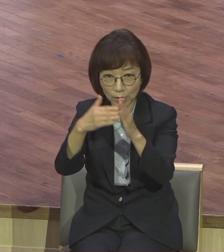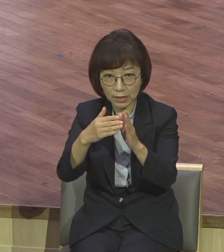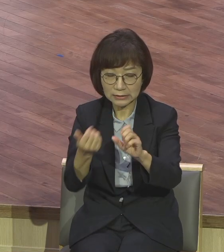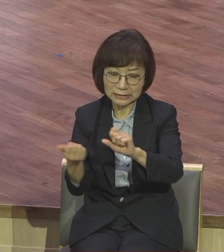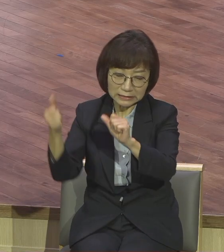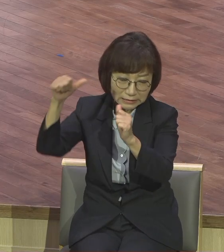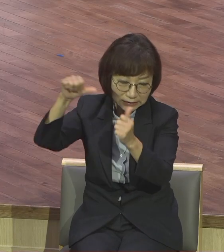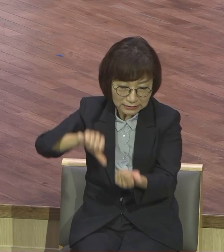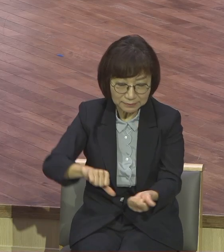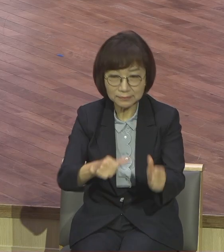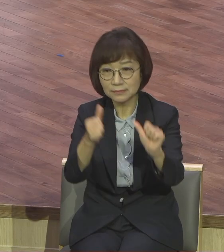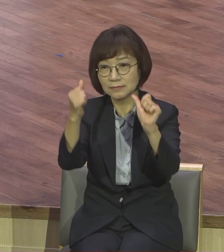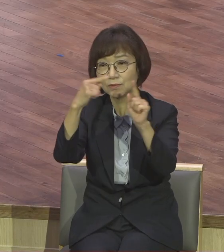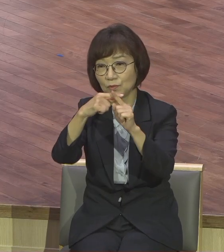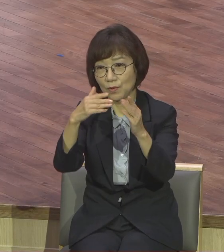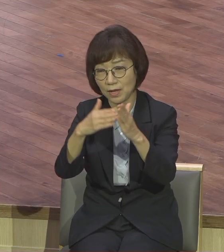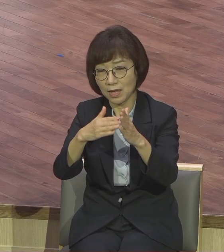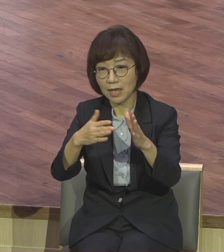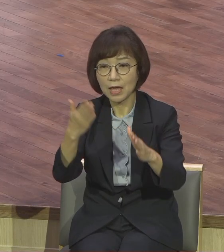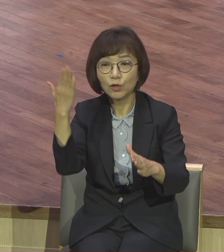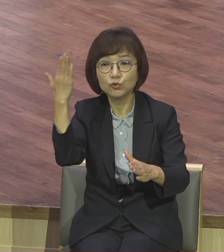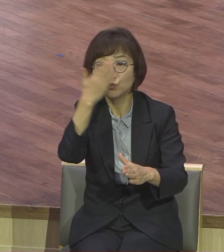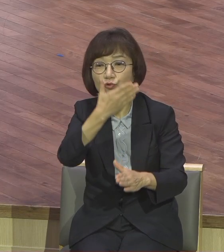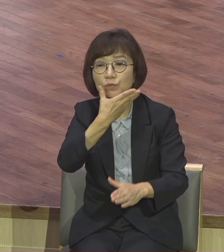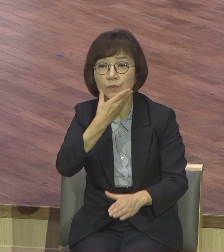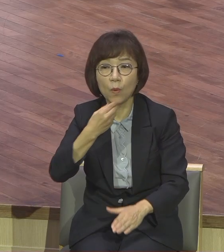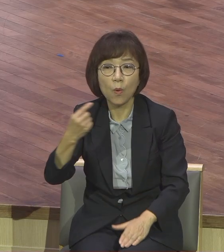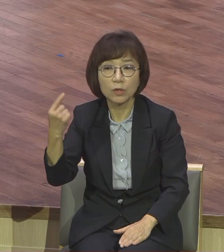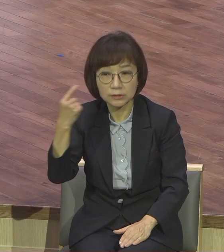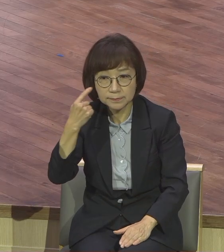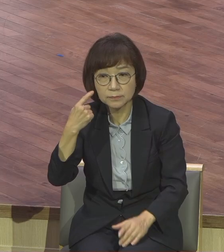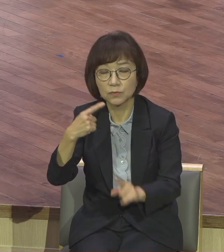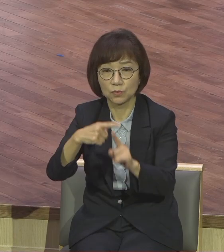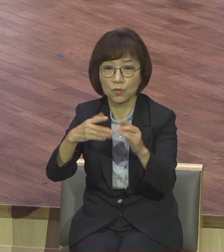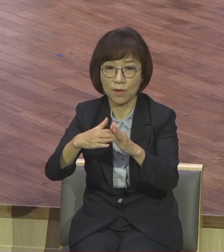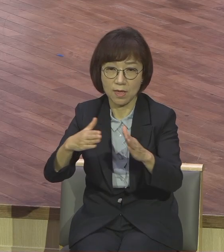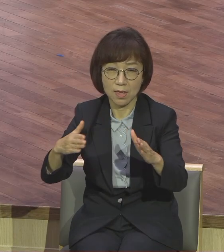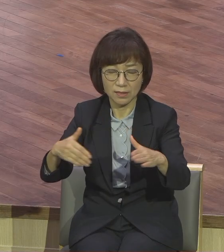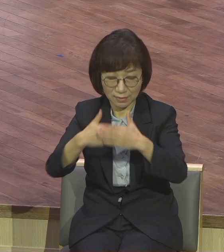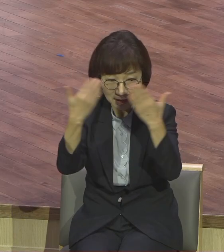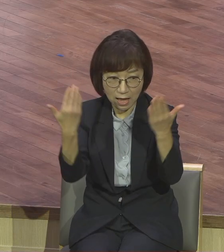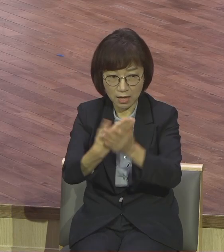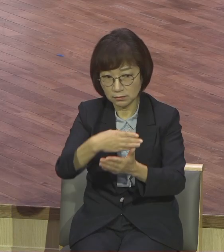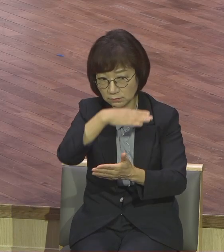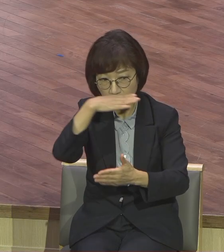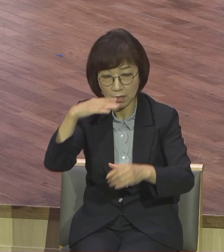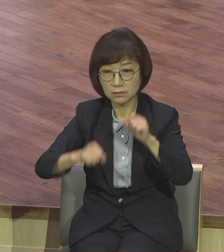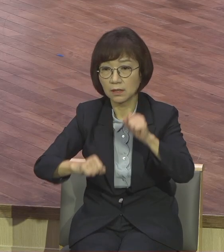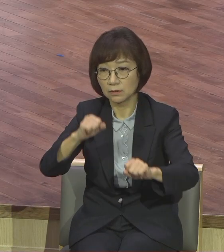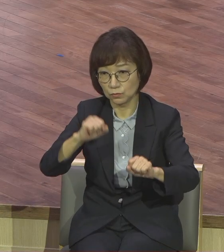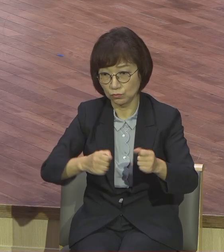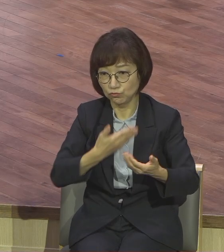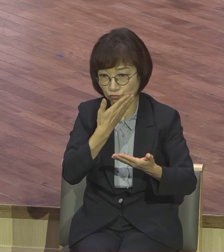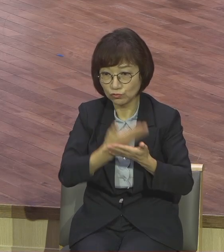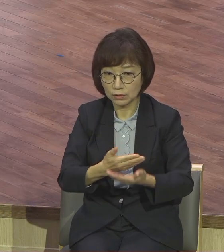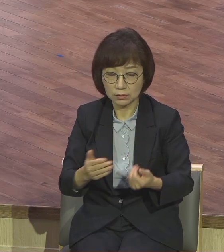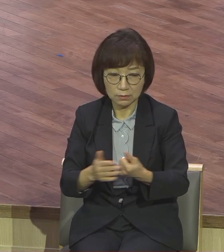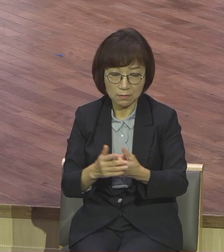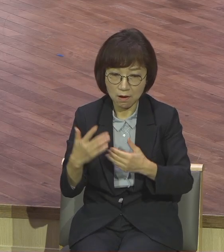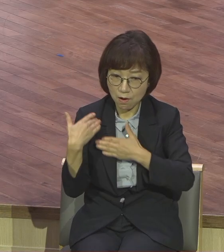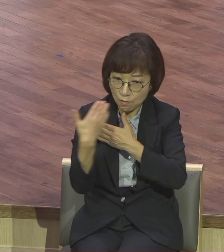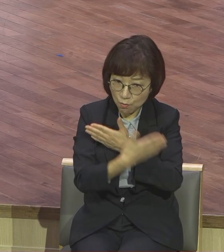다 알미난주의입니다. 그래서 이들은 더 크게 부흥되고 더 봉사 헌신을 많이 합니다. 왜?